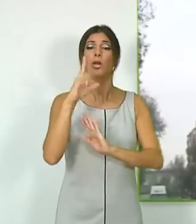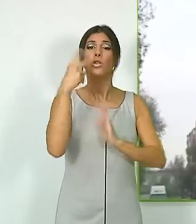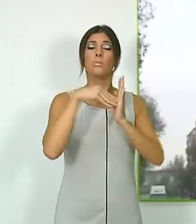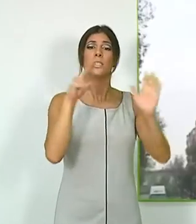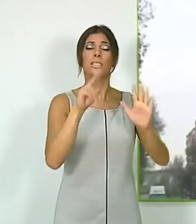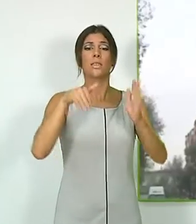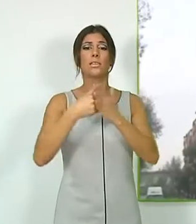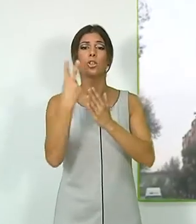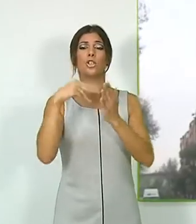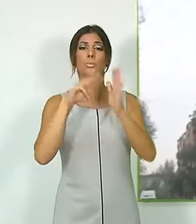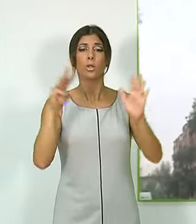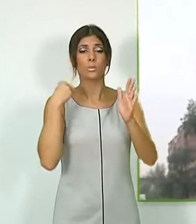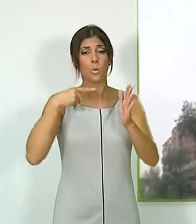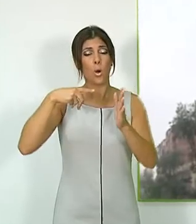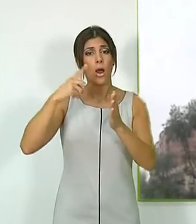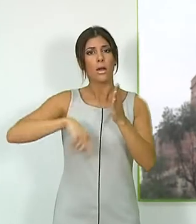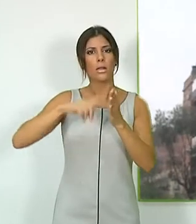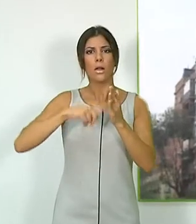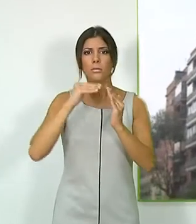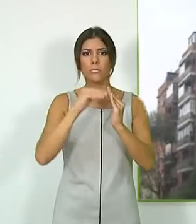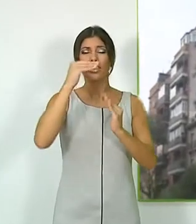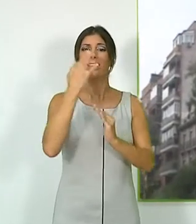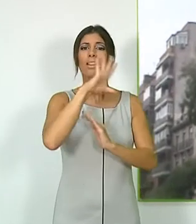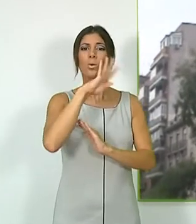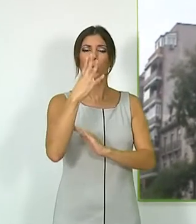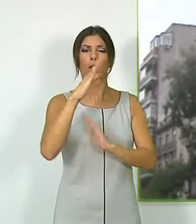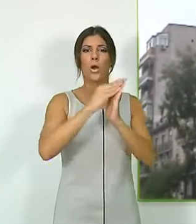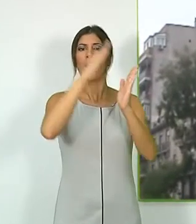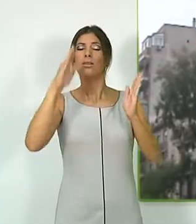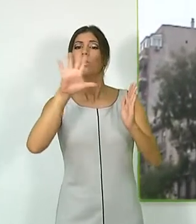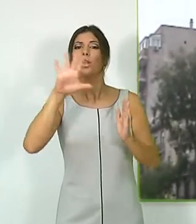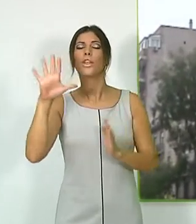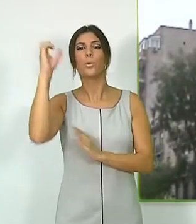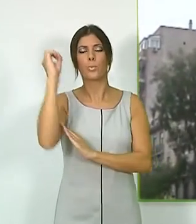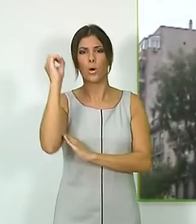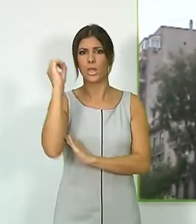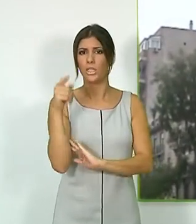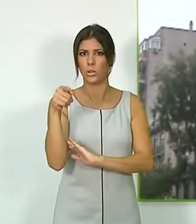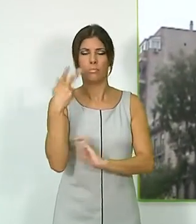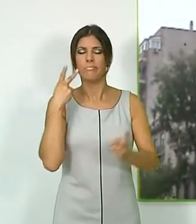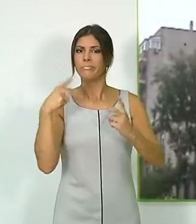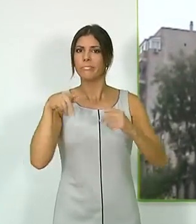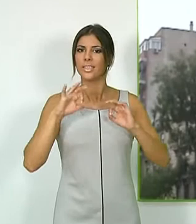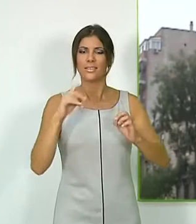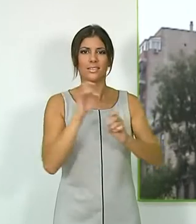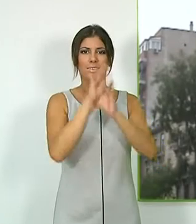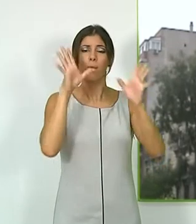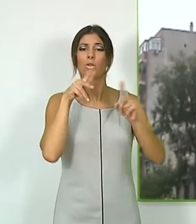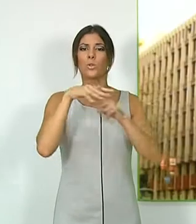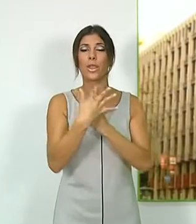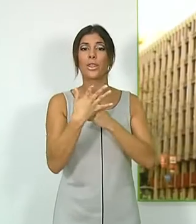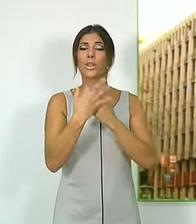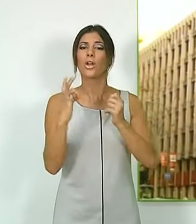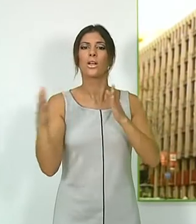embargo, entre 2007 y 2008 estos arrendamientos aumentaron del 54 al 55,4%, previsiblemente por la